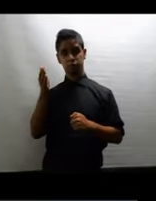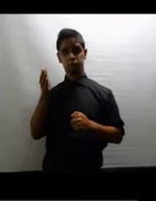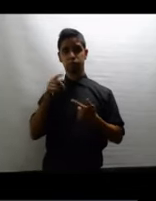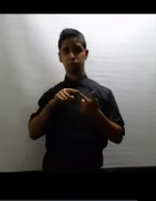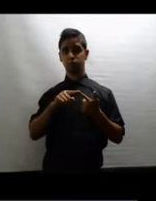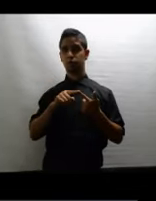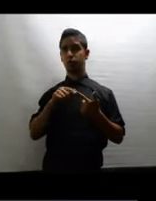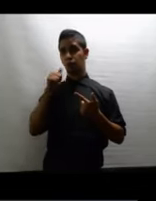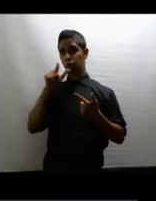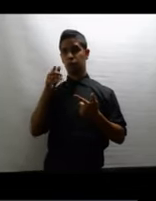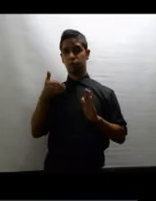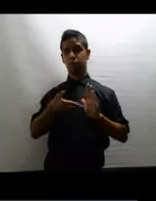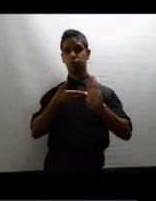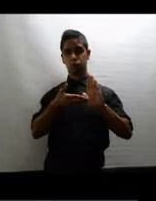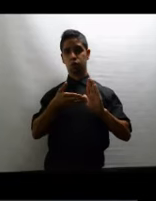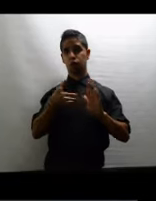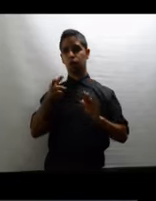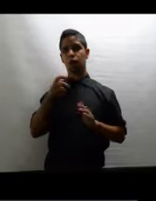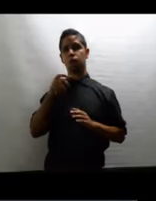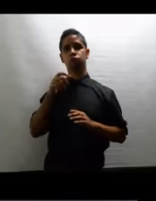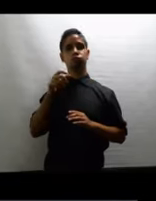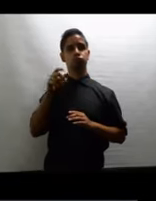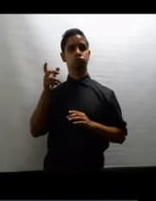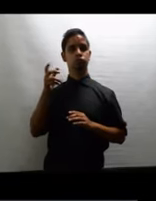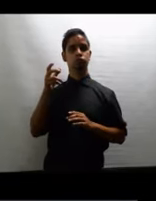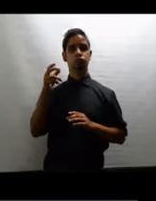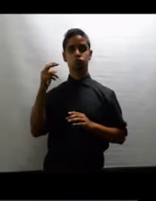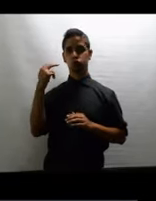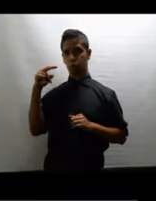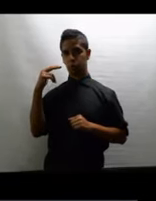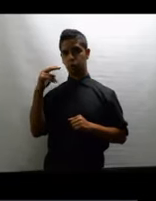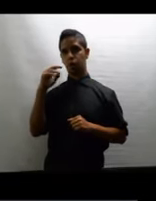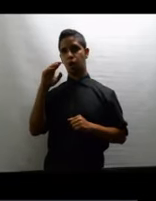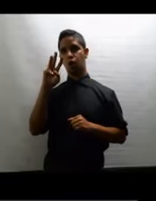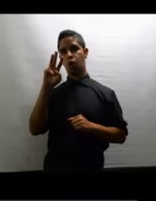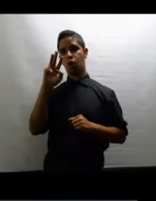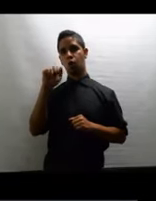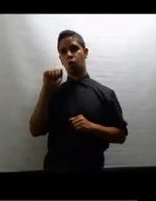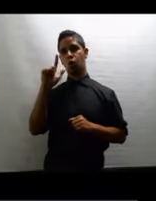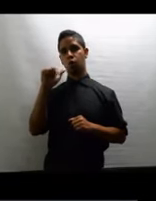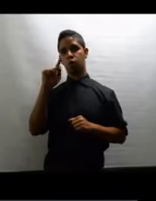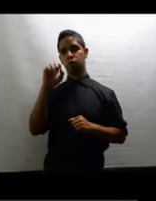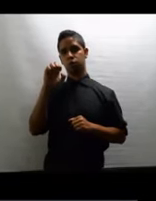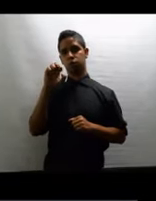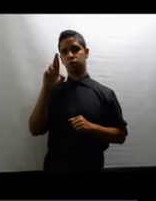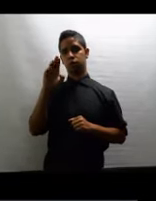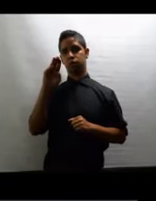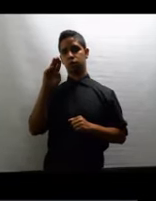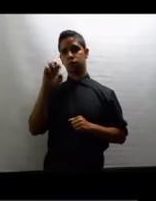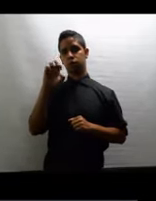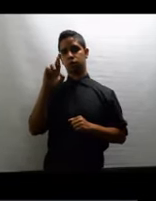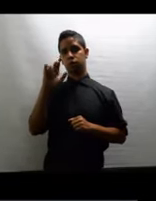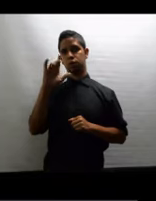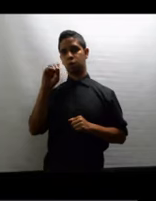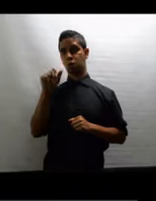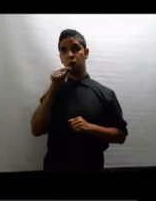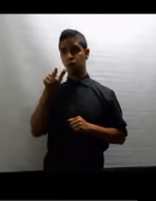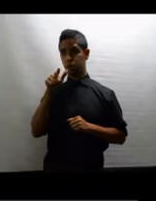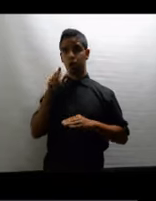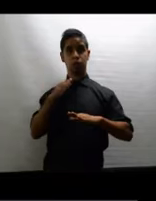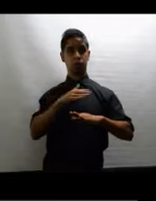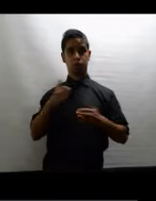Se presentó allí la sobrina de Walter Mercado, para los que nos escuchan internacionales. Conocen a Walter, la sobrina fue una cantautora